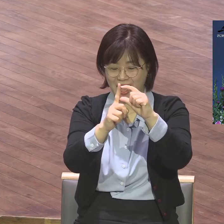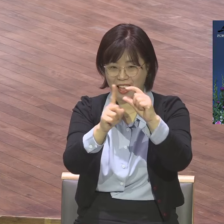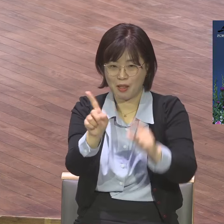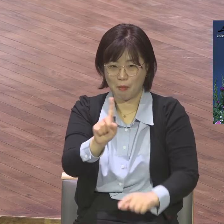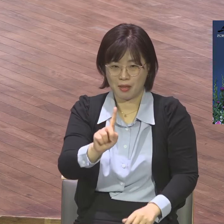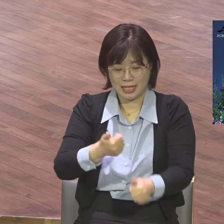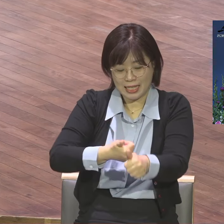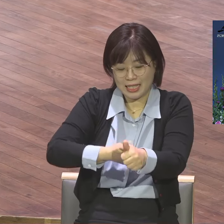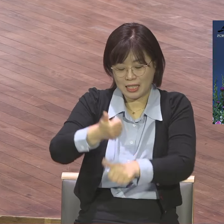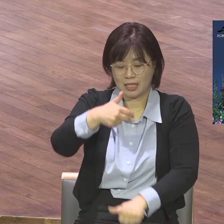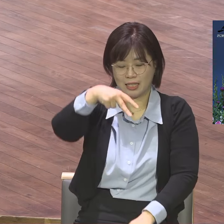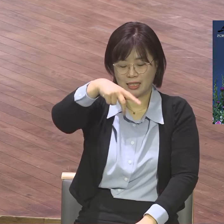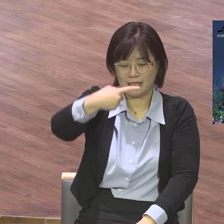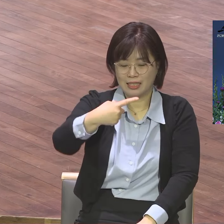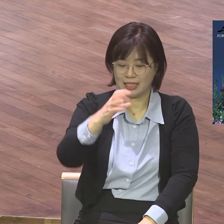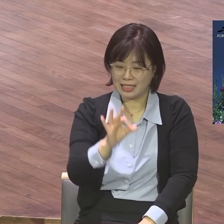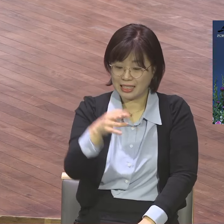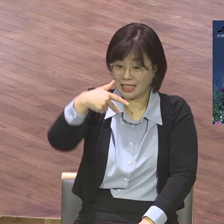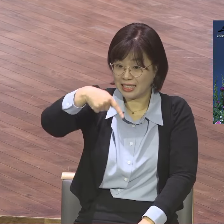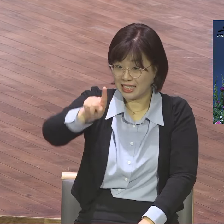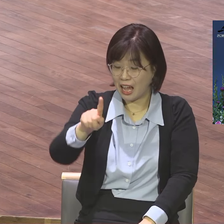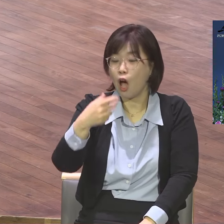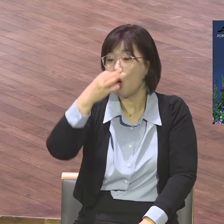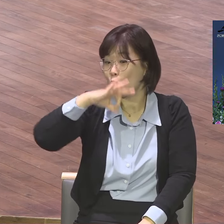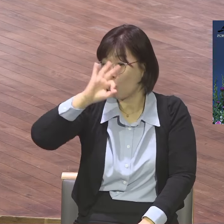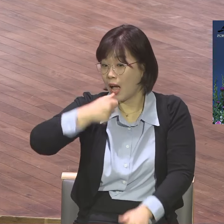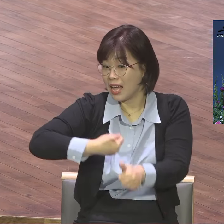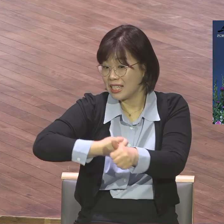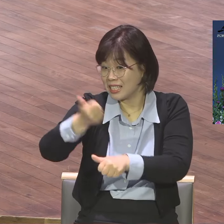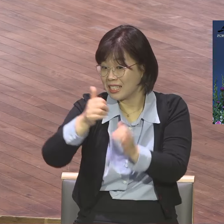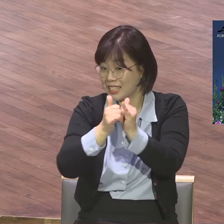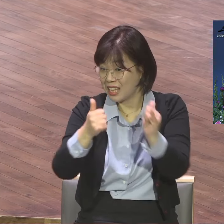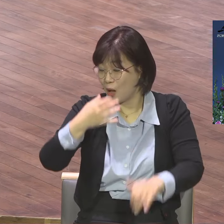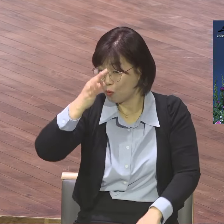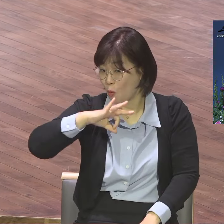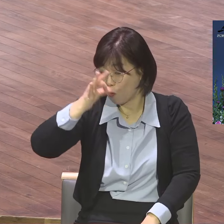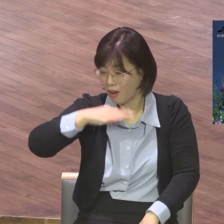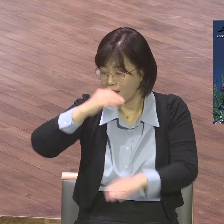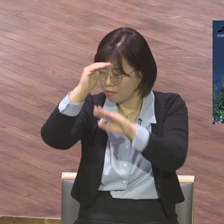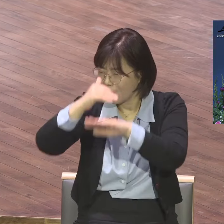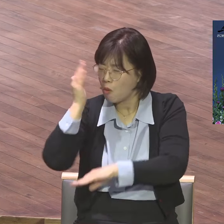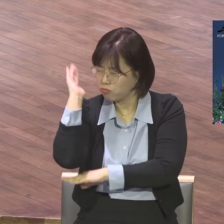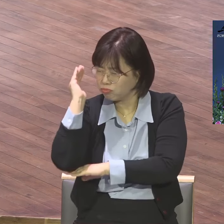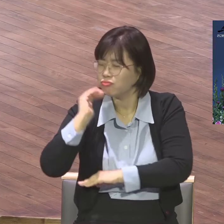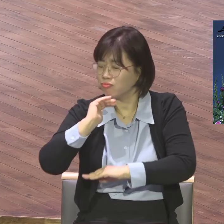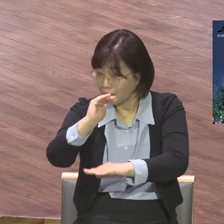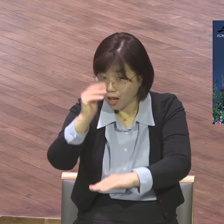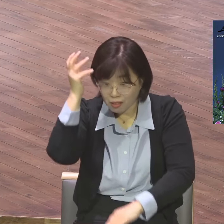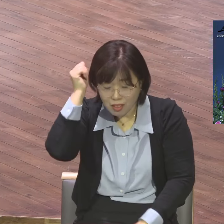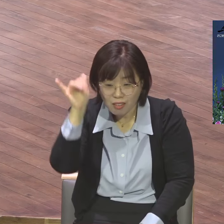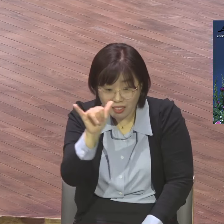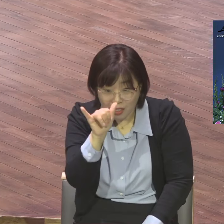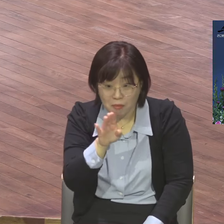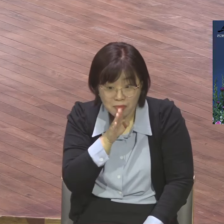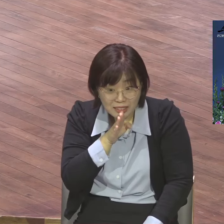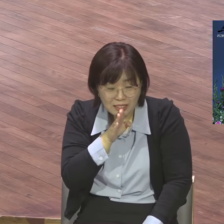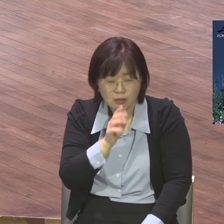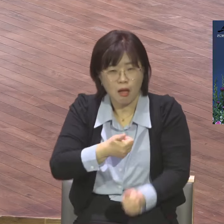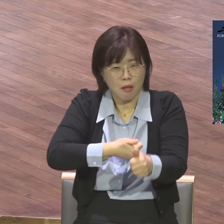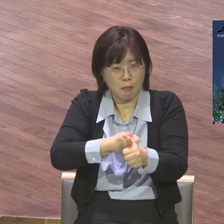Winner effect, 성자 효과. 이를 체험하는 삶을 살아보라고 그렇게 말씀을